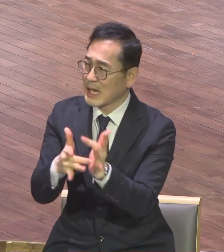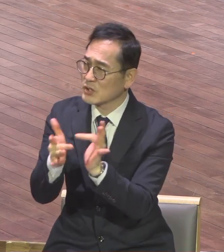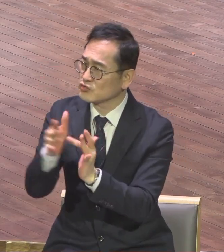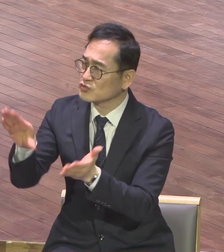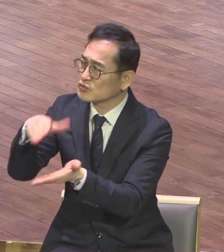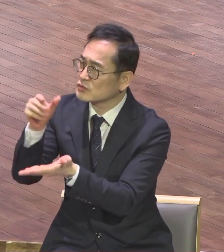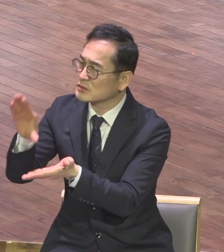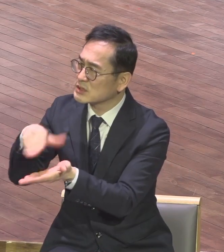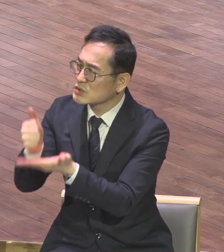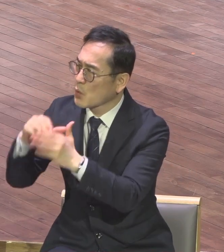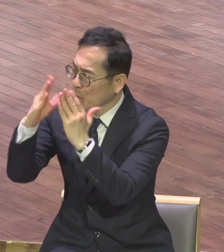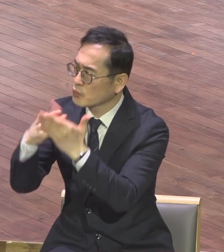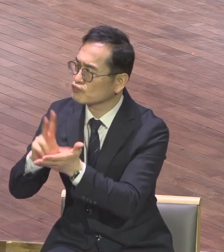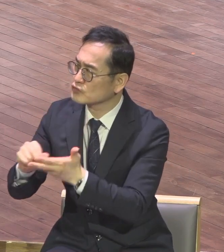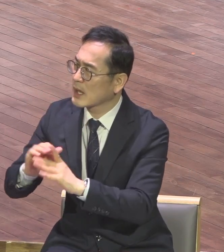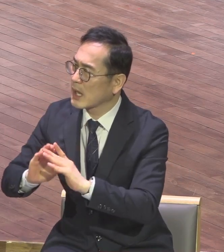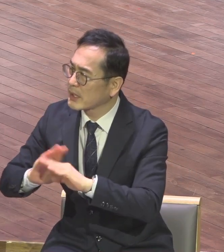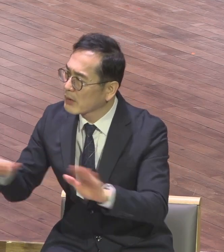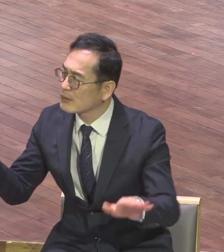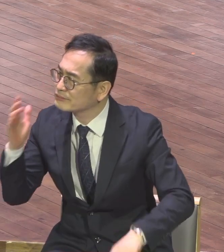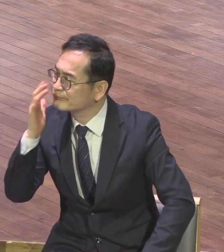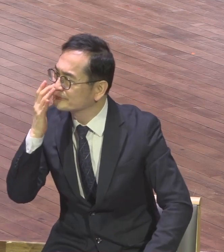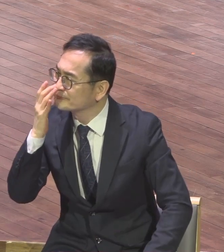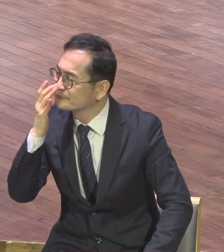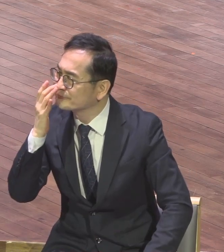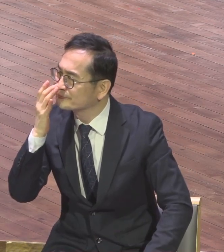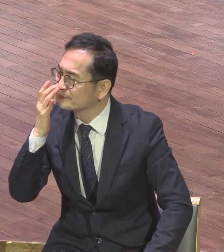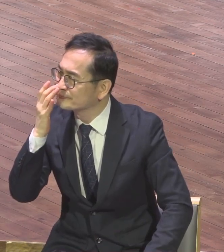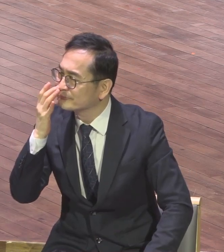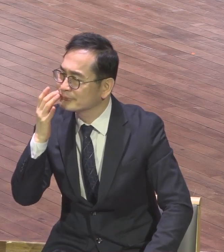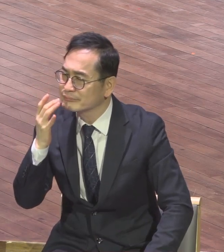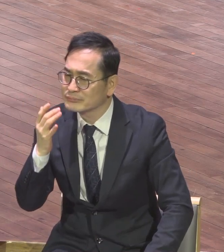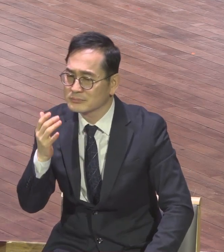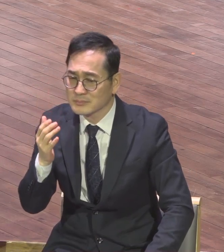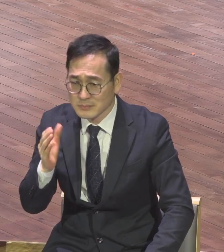사람들이 깨달을 때까지 이 복음 말씀해 주신 앞서 목사님들이